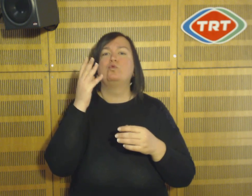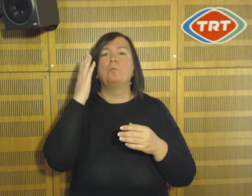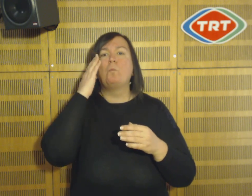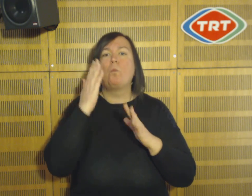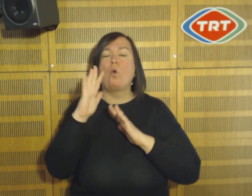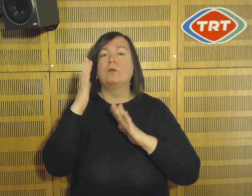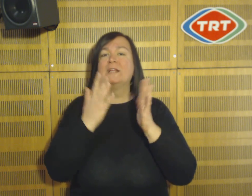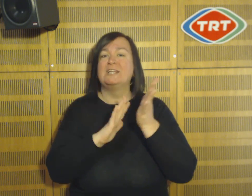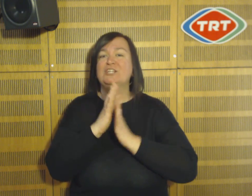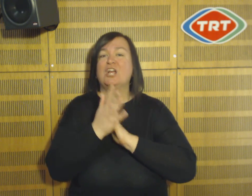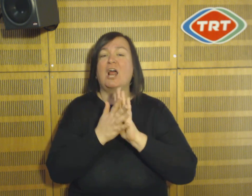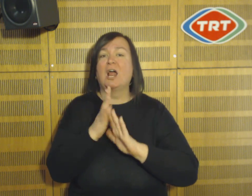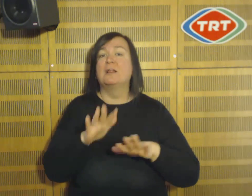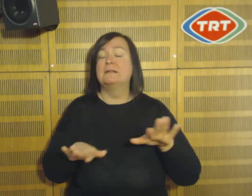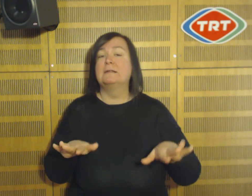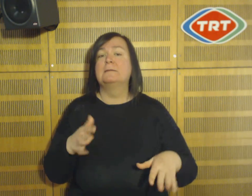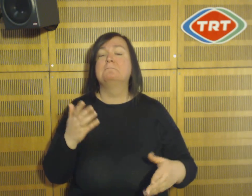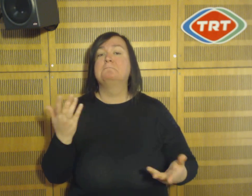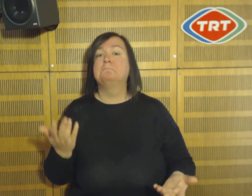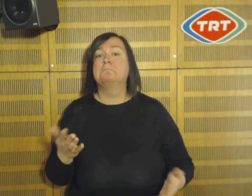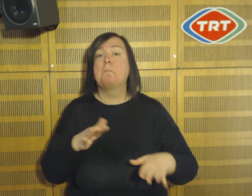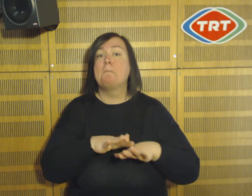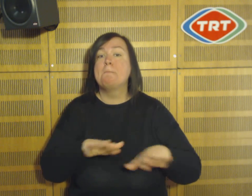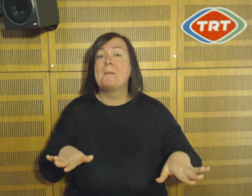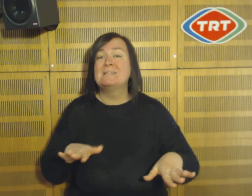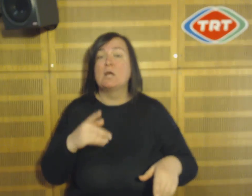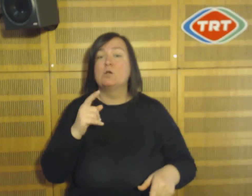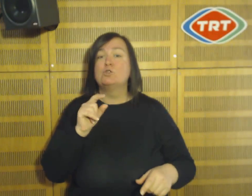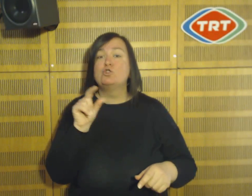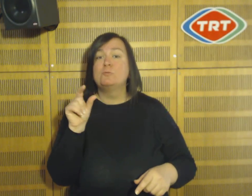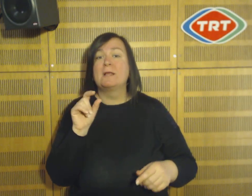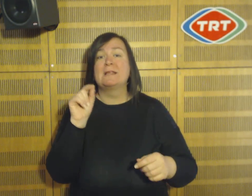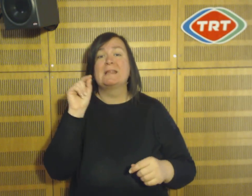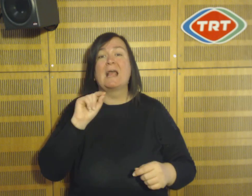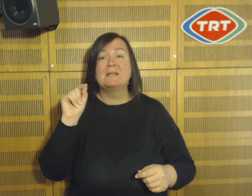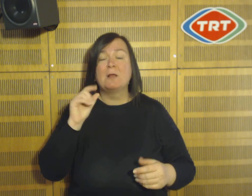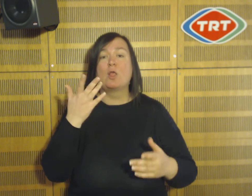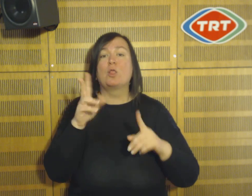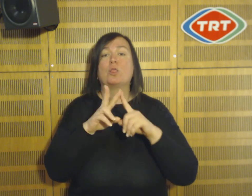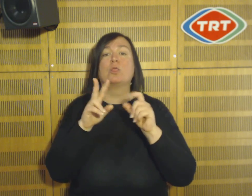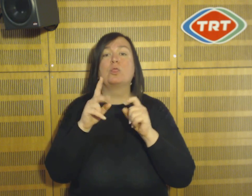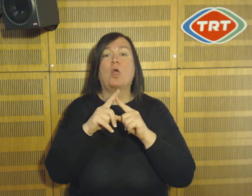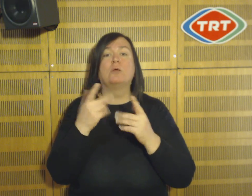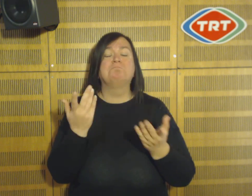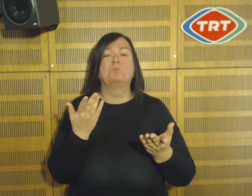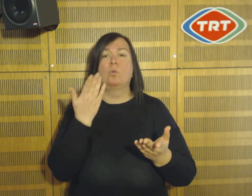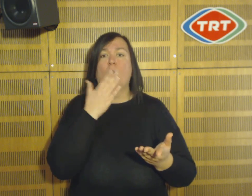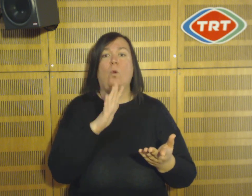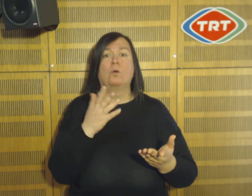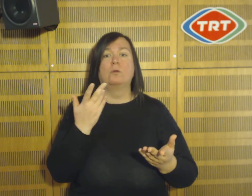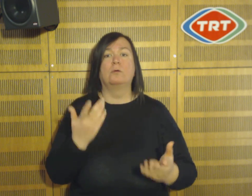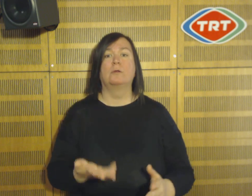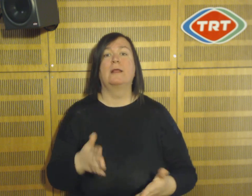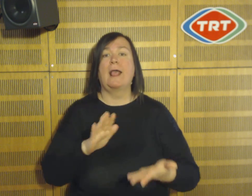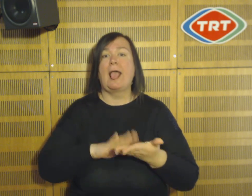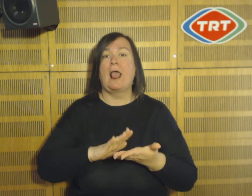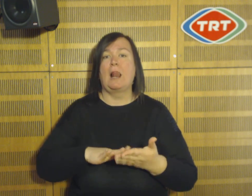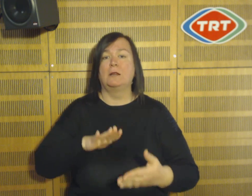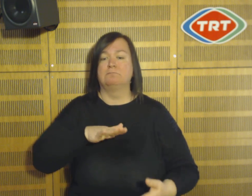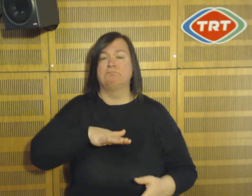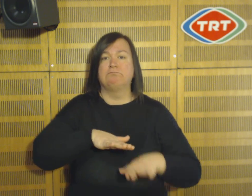işaretler masa Sözcü masa sözcüğünü yazması ya da not alması denilen bir imkan bulunmamakta Çünkü ellerini şu şekilde açılıyor el